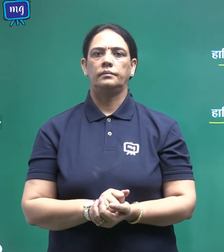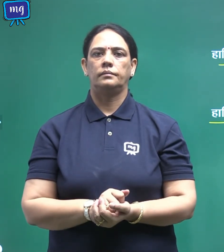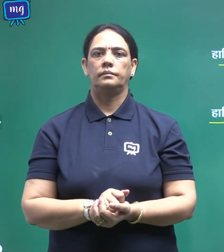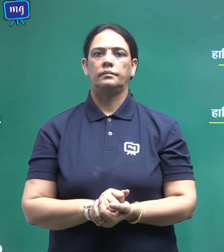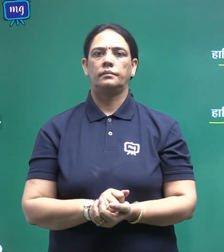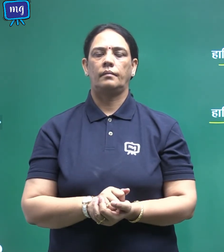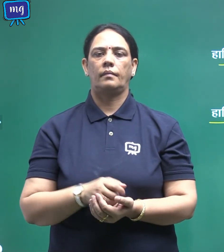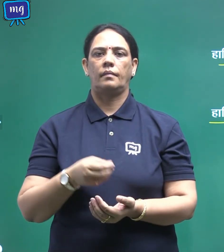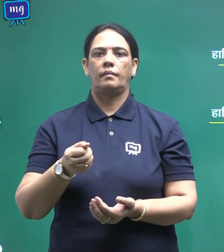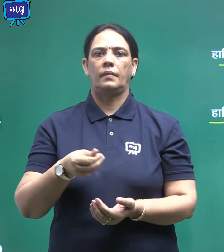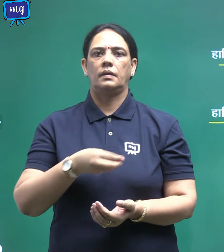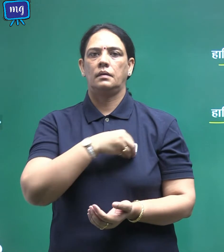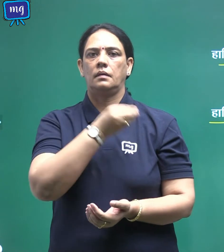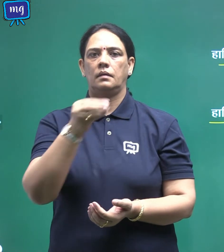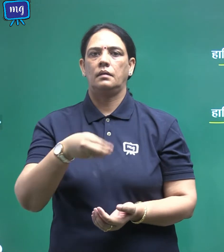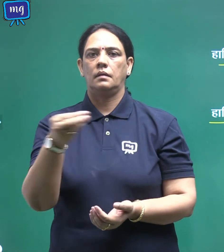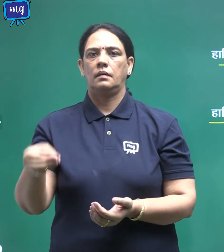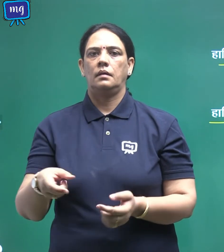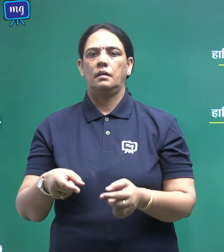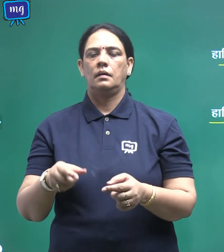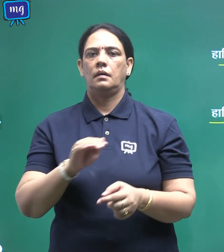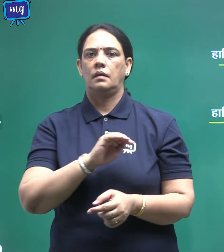हानि बटे